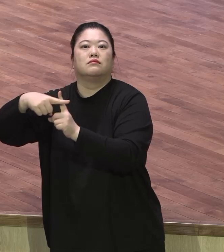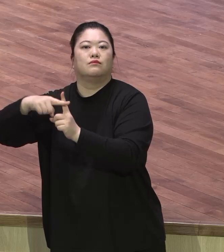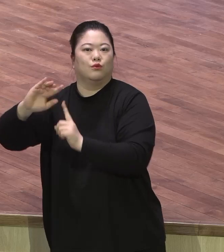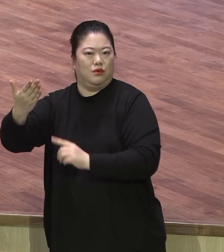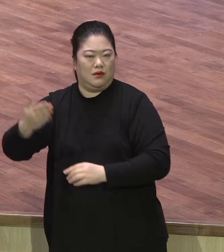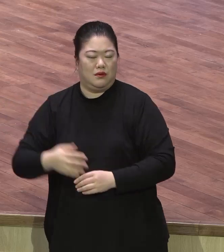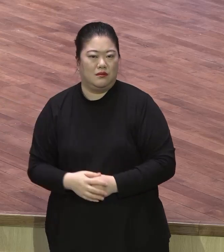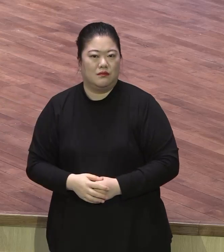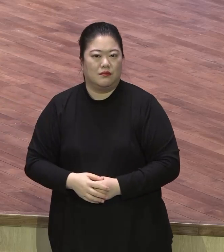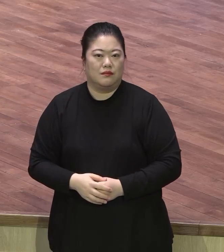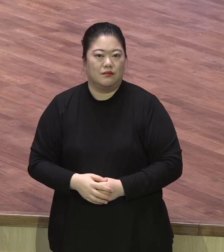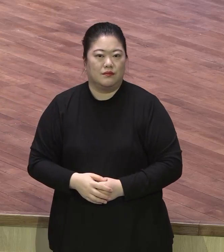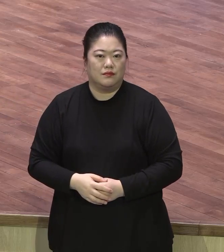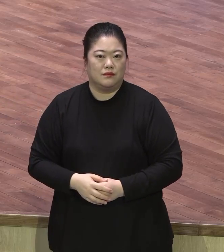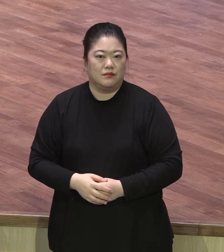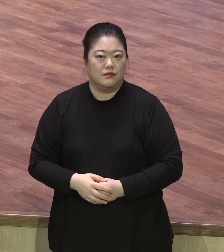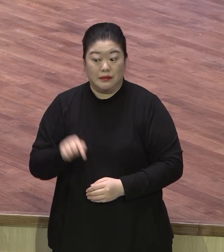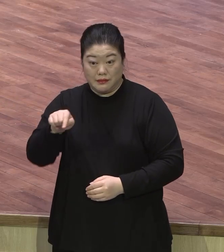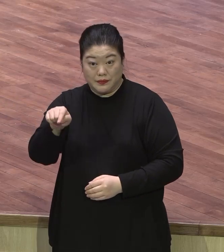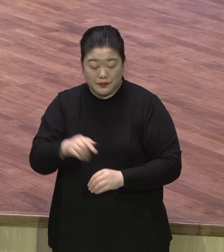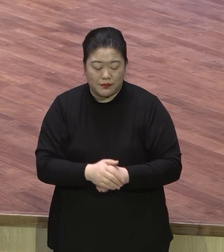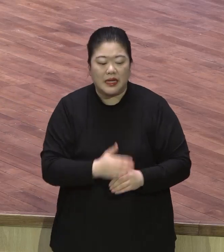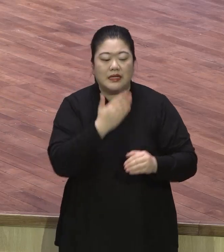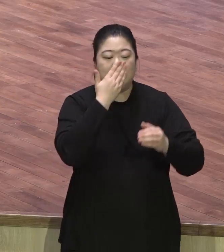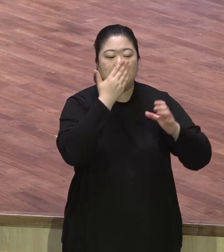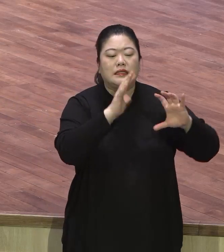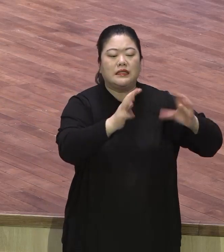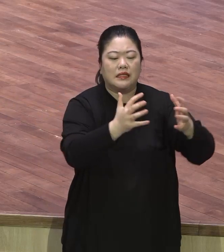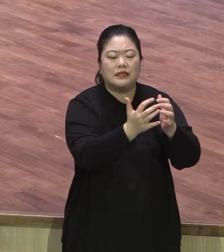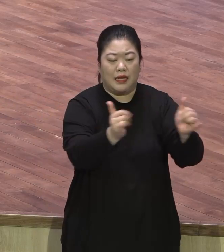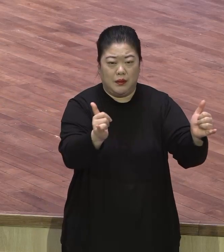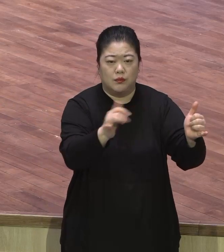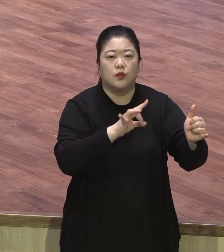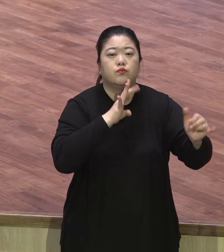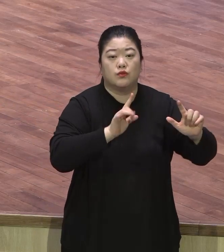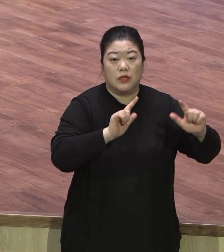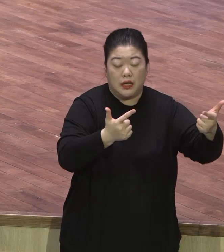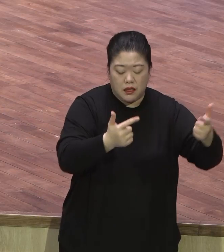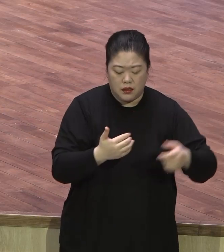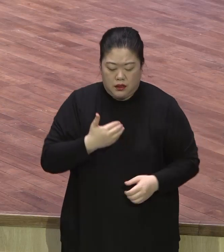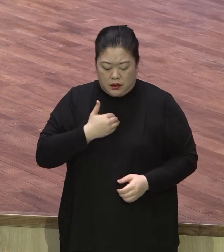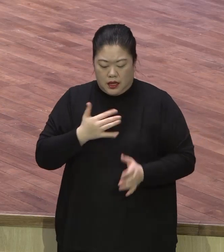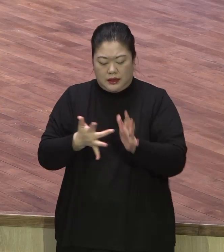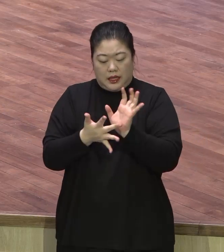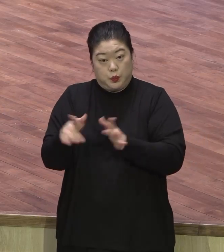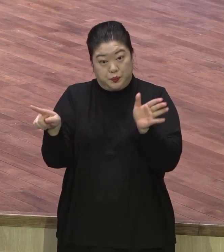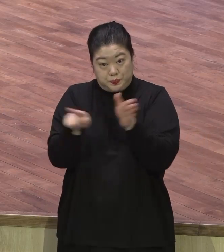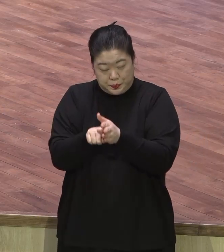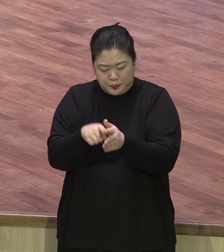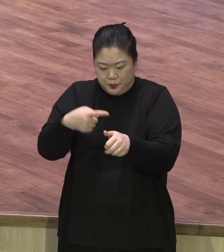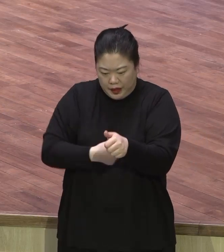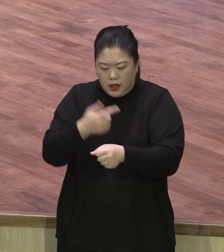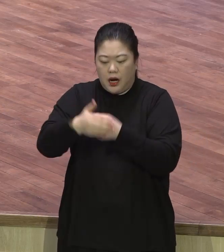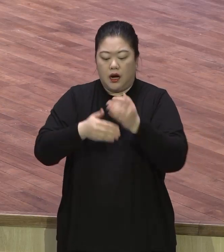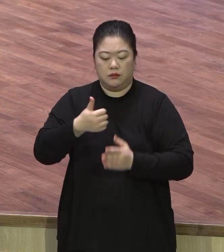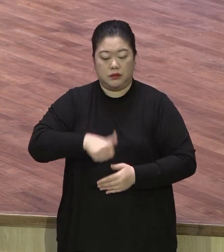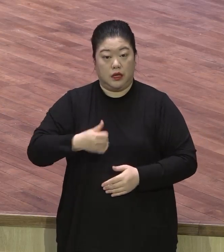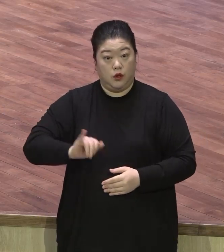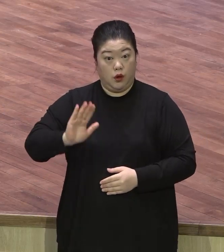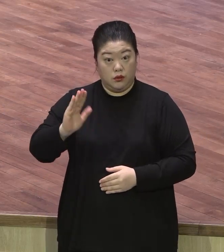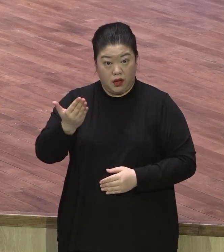비단 이스라엘 백성뿐만 아니라 예수의 소를 통해서 하나님의 자녀로 거듭난 모든 하나님의